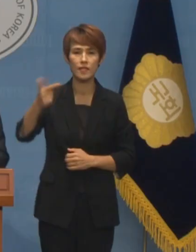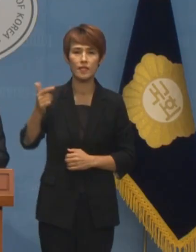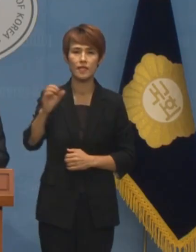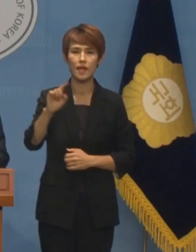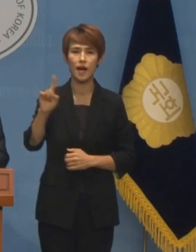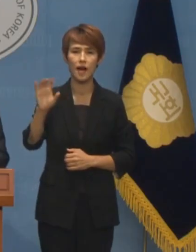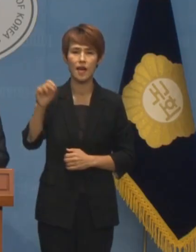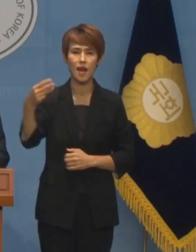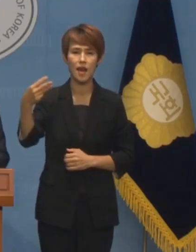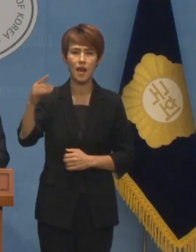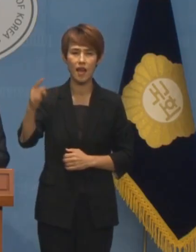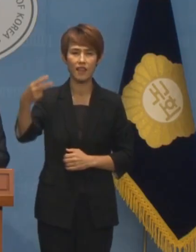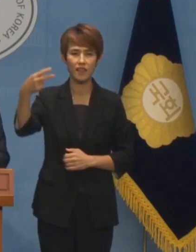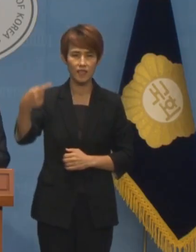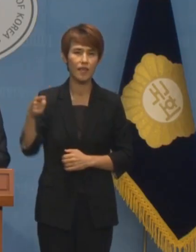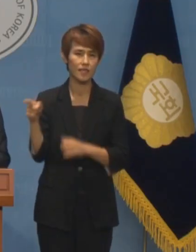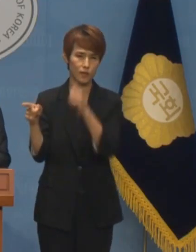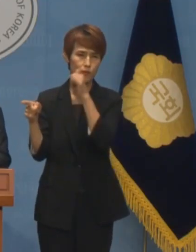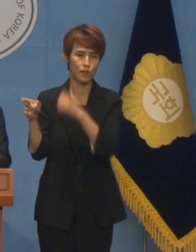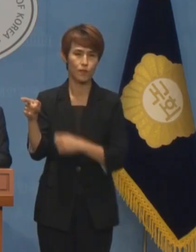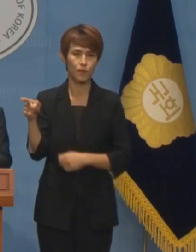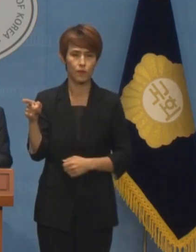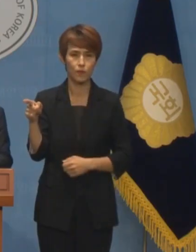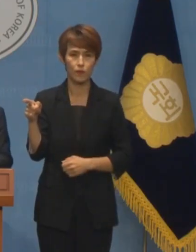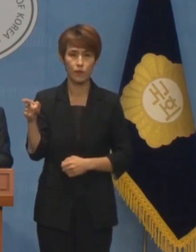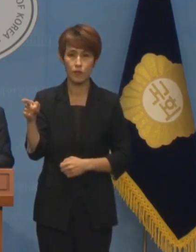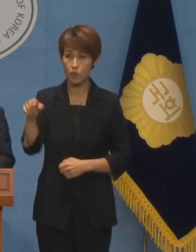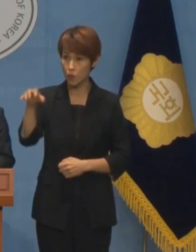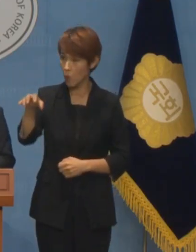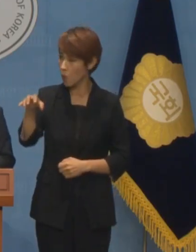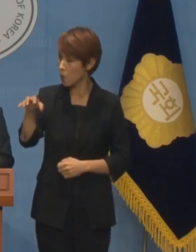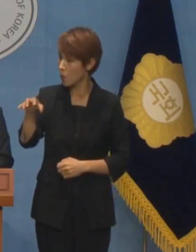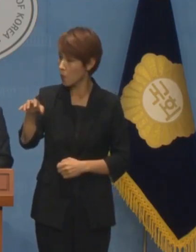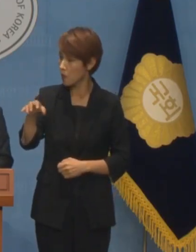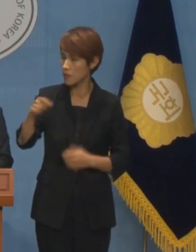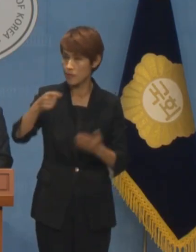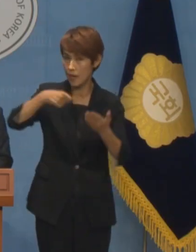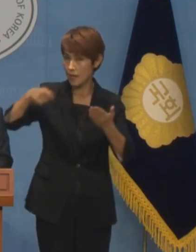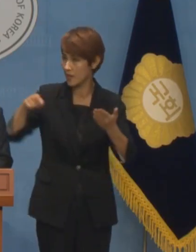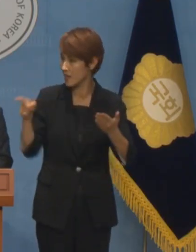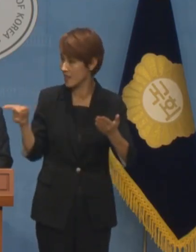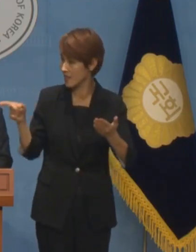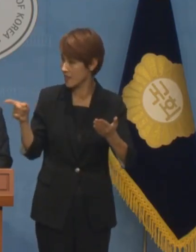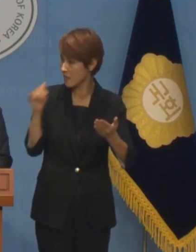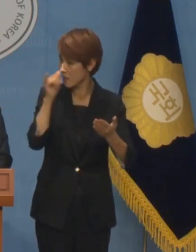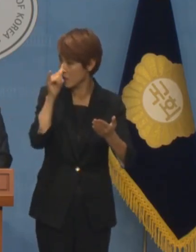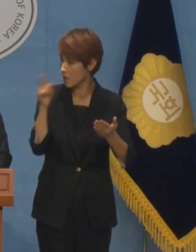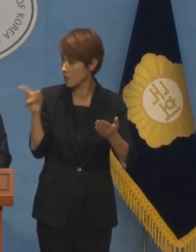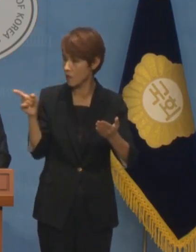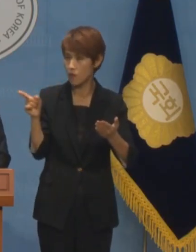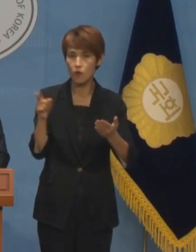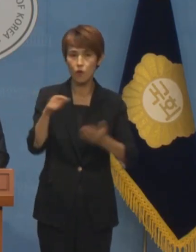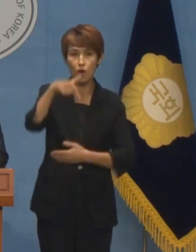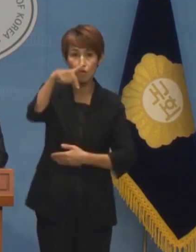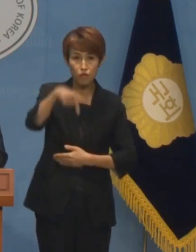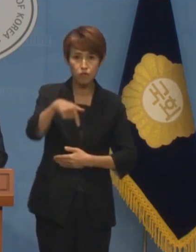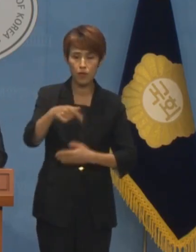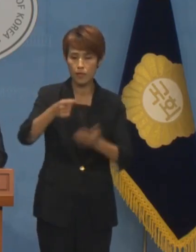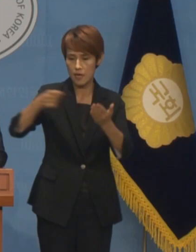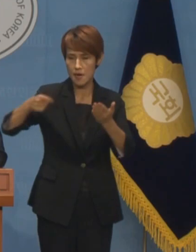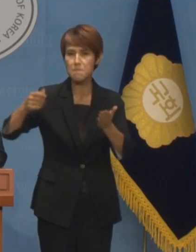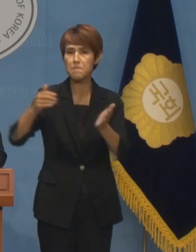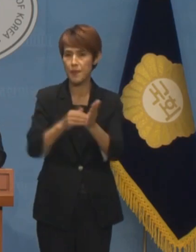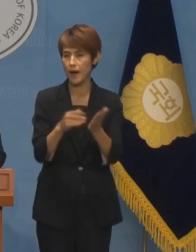이렇게 사인되어 있는 모습이 보이죠. 그 사인되어 있는 모습이 이 구형배에 직접 사인하고 비교를 한